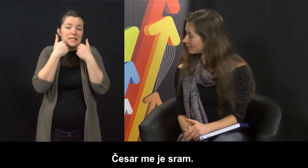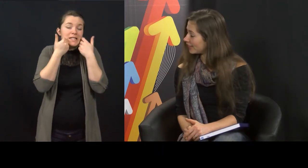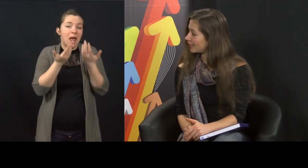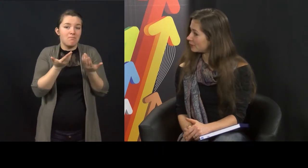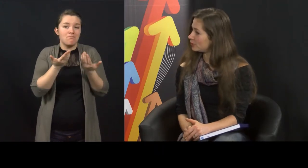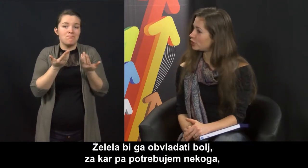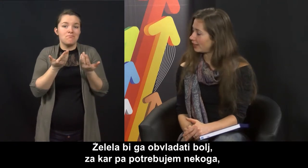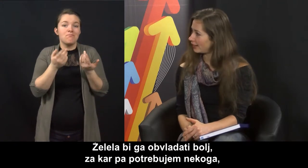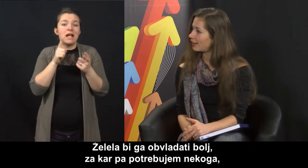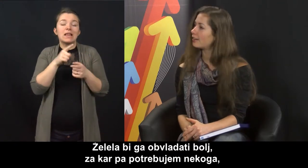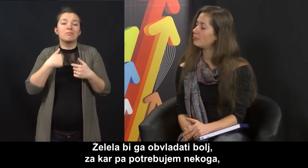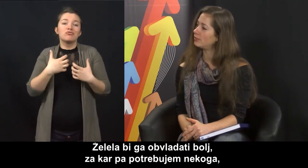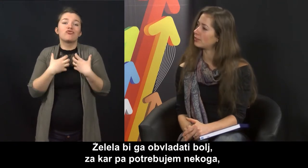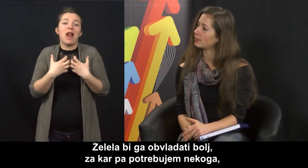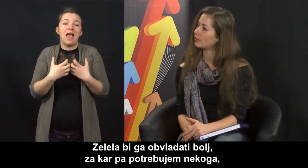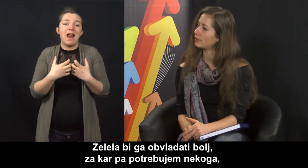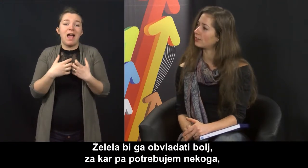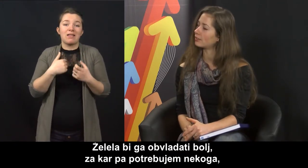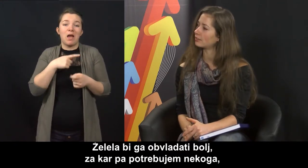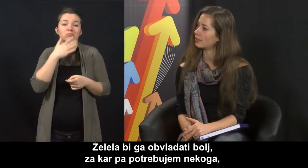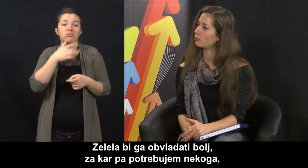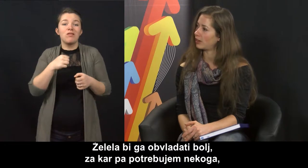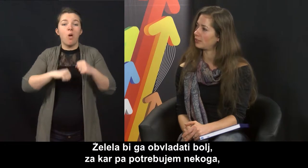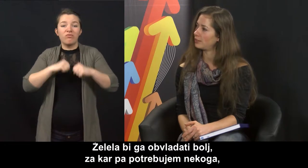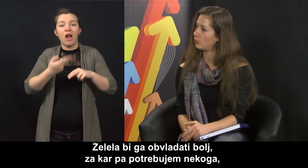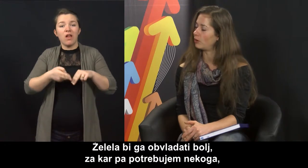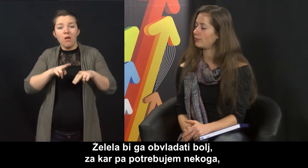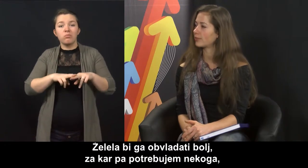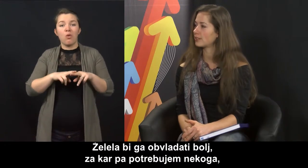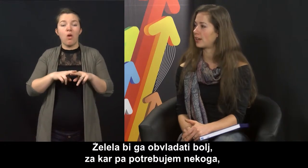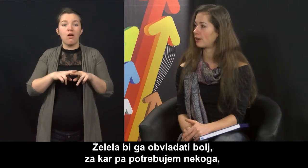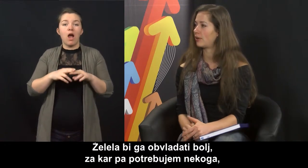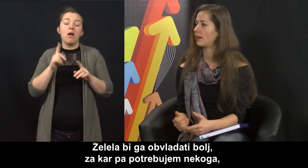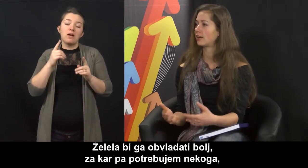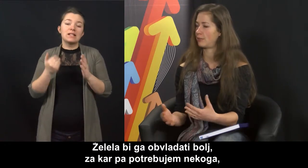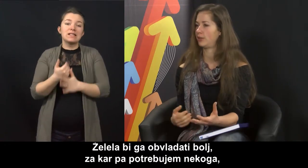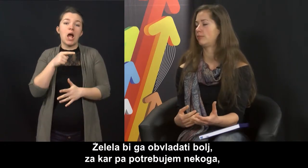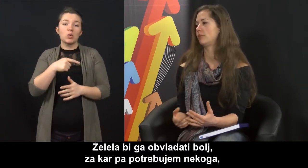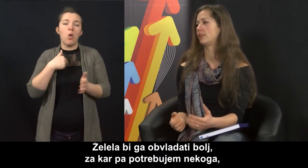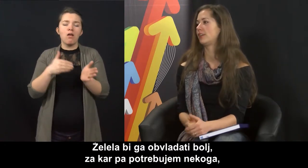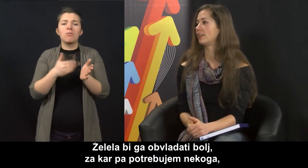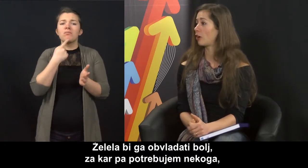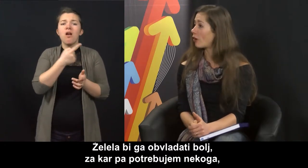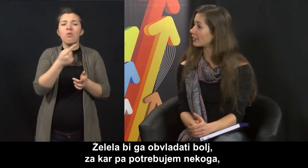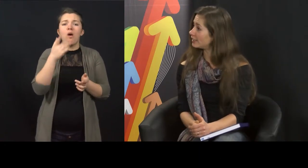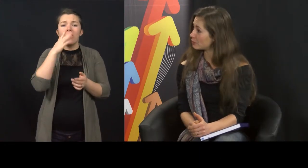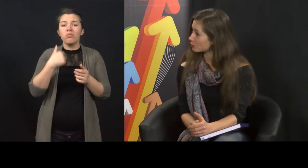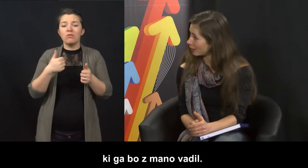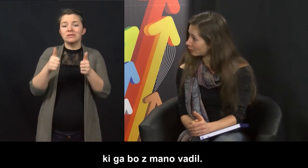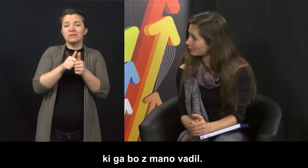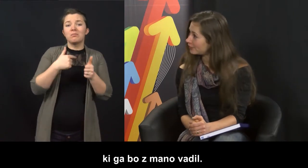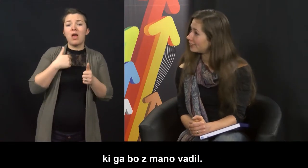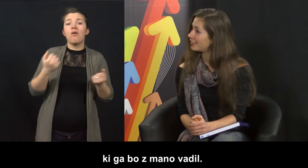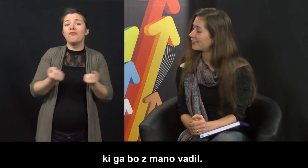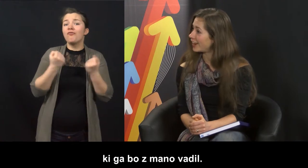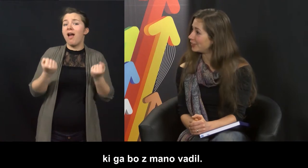sram in bi želela ga obvladati bolj, za kar pa rabim nekoga, ki ga bo z